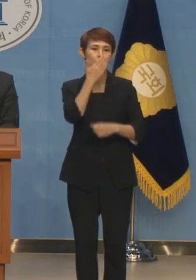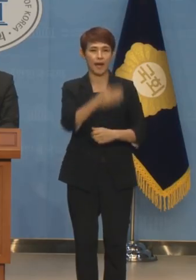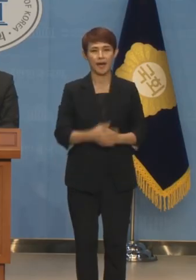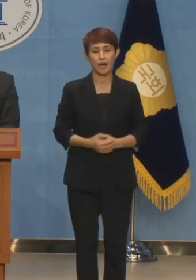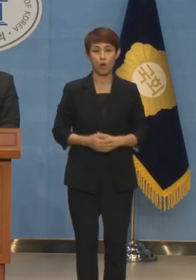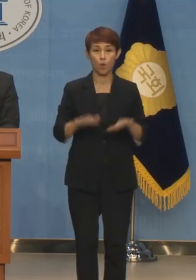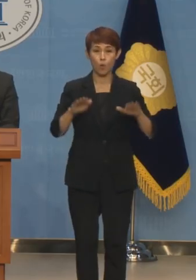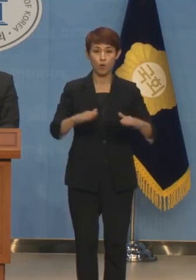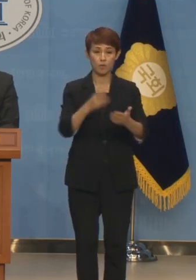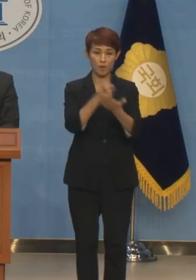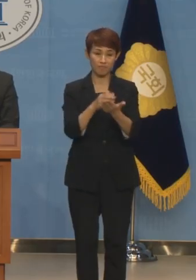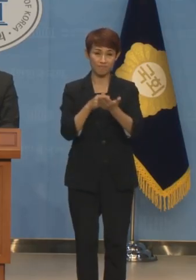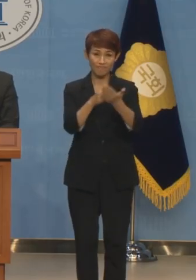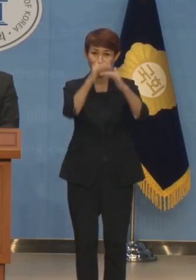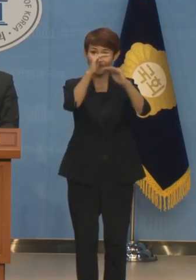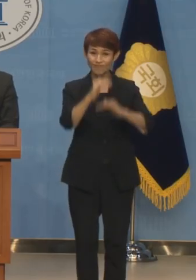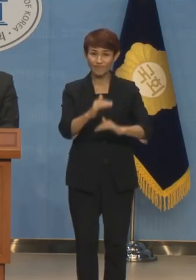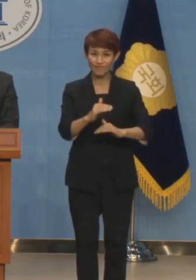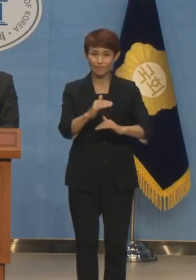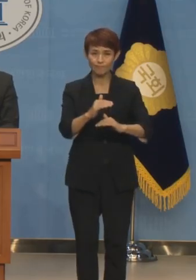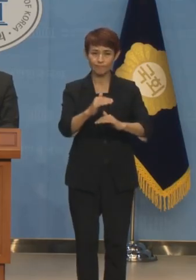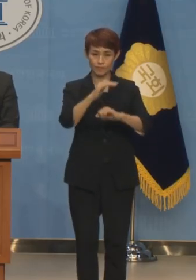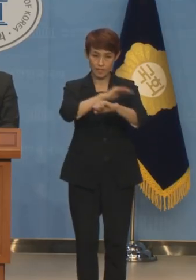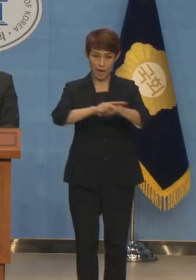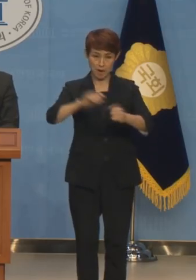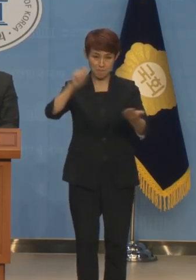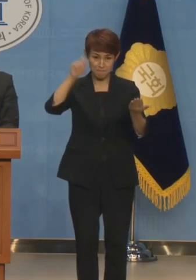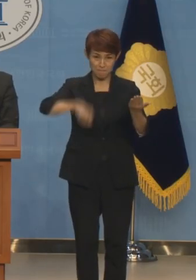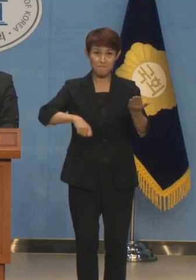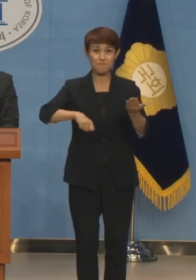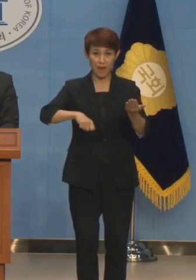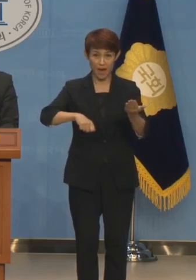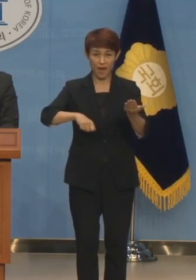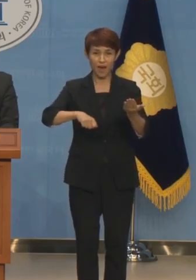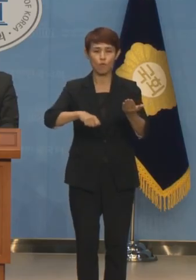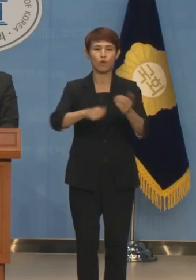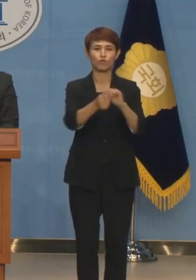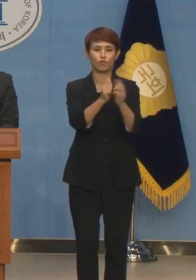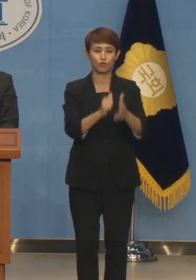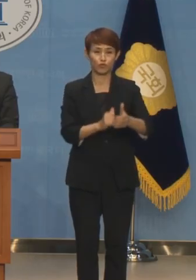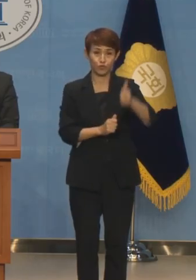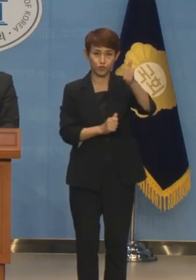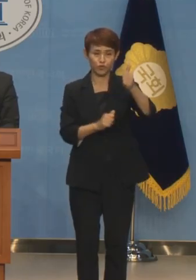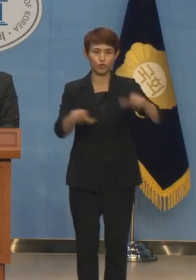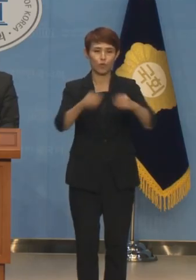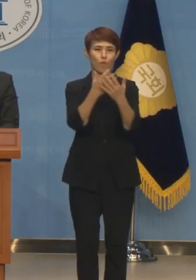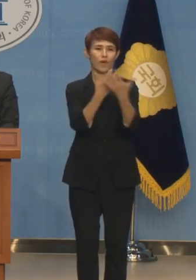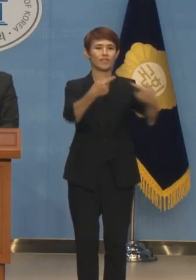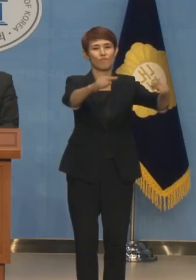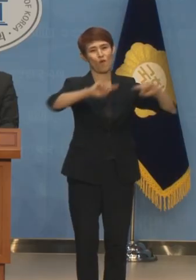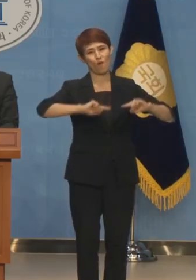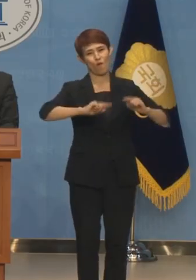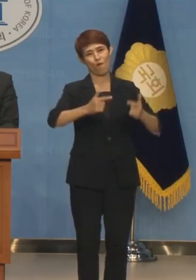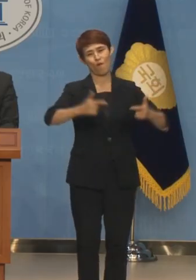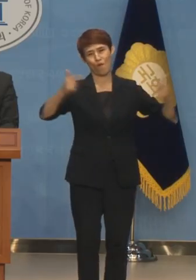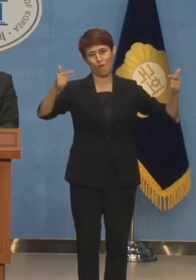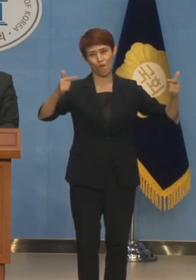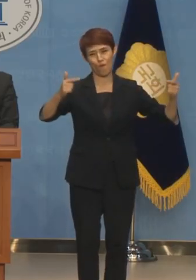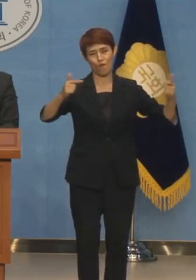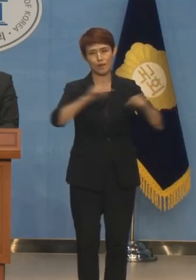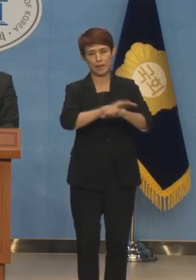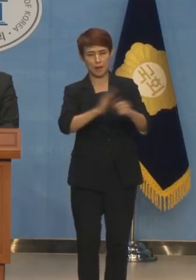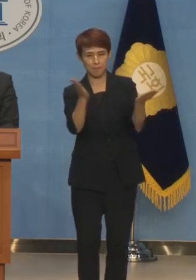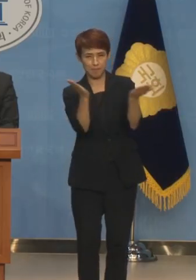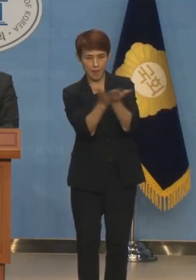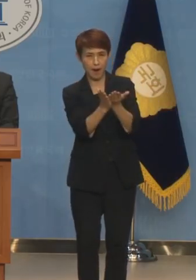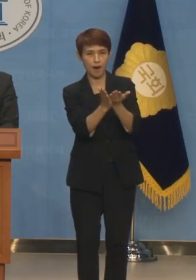제가 오늘 발의한 법안이 원안대로 통과된다면 주주들의 주총 참석을 높이고 적극적이고 합리적인